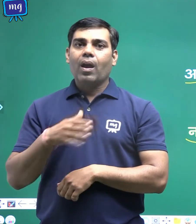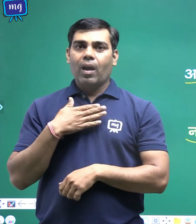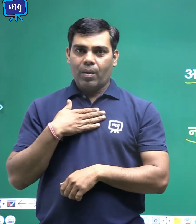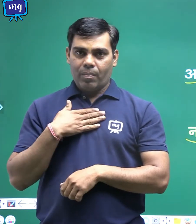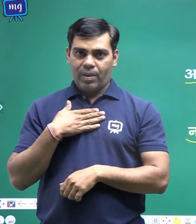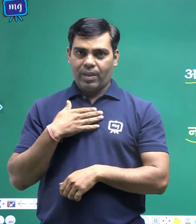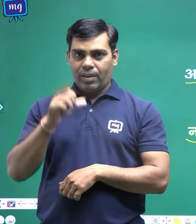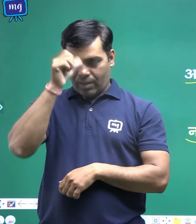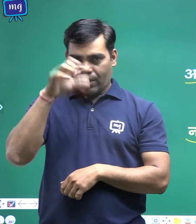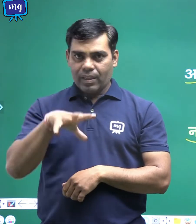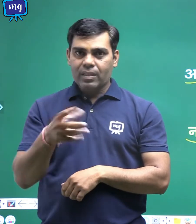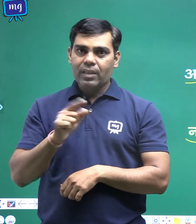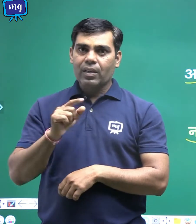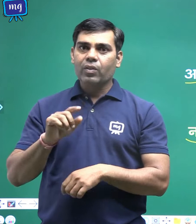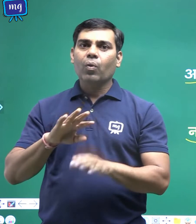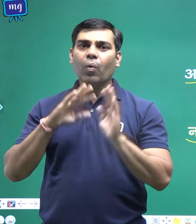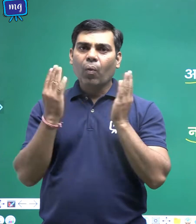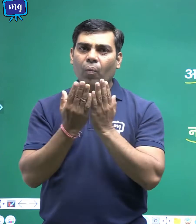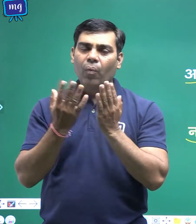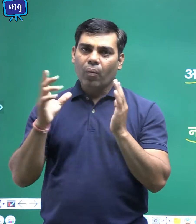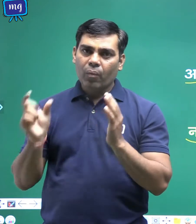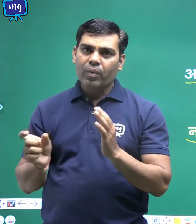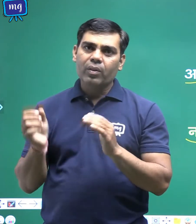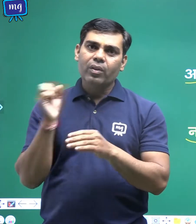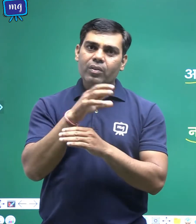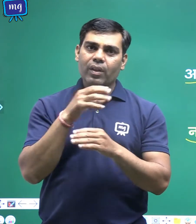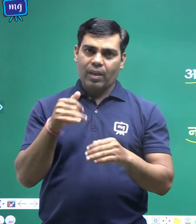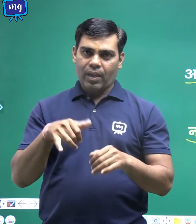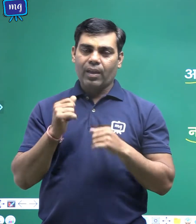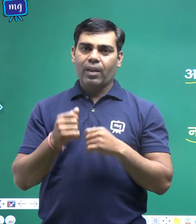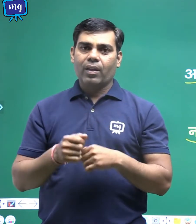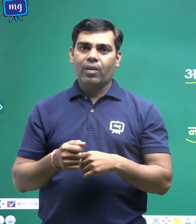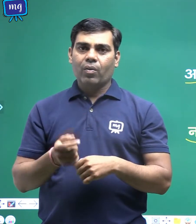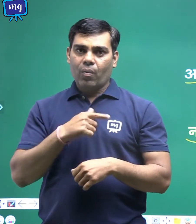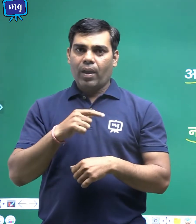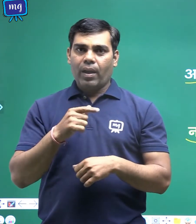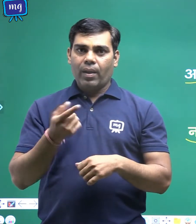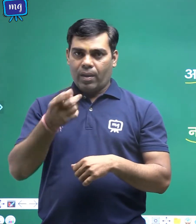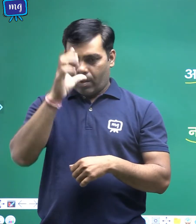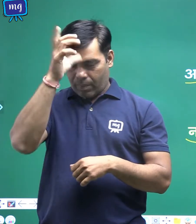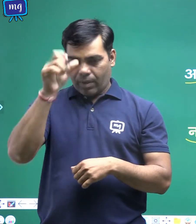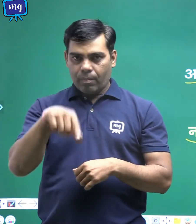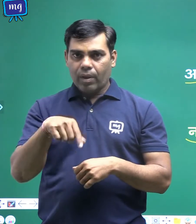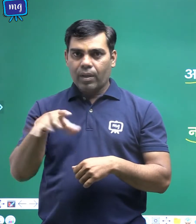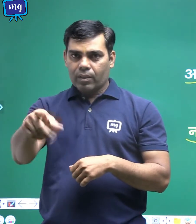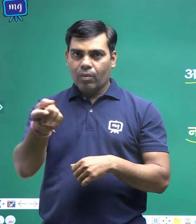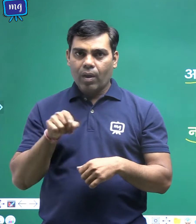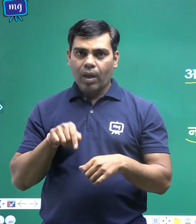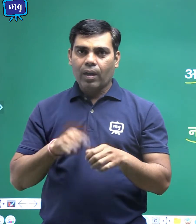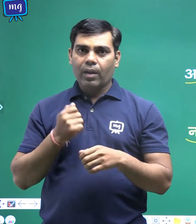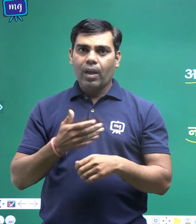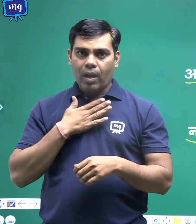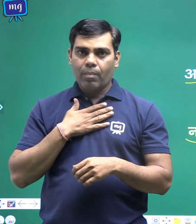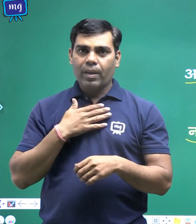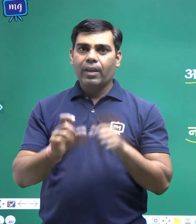भी नहीं है, विदेशी है, वह भारत आकर हमारे देश